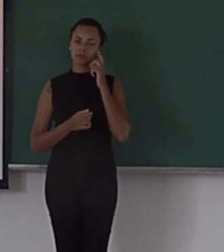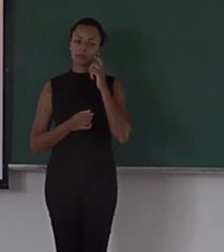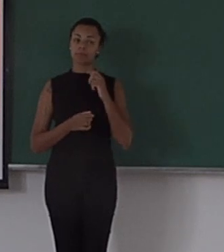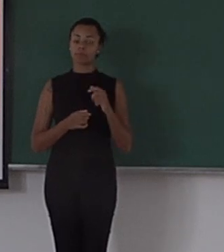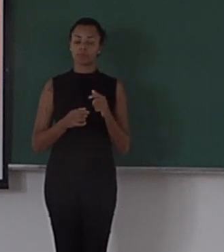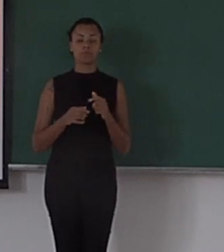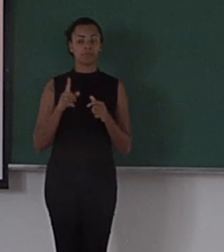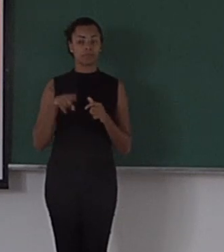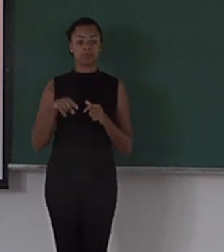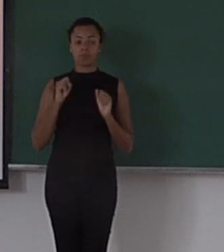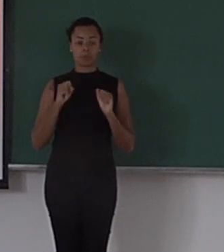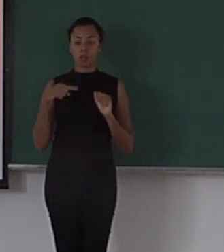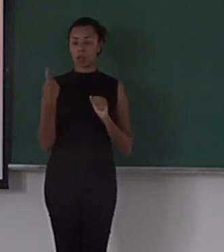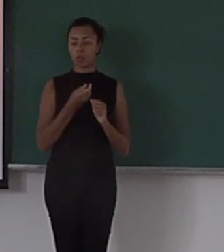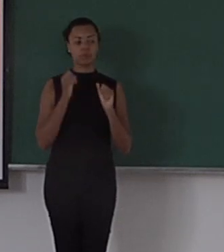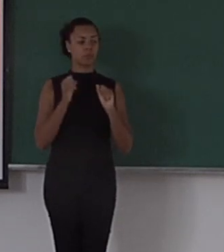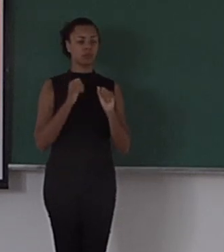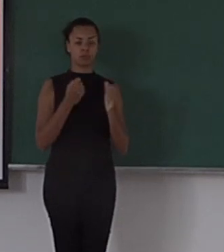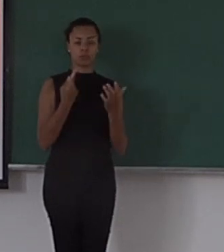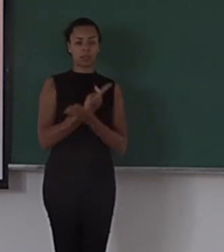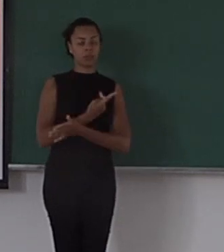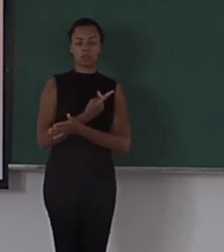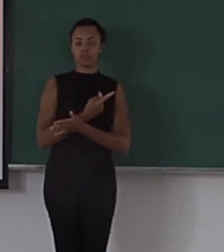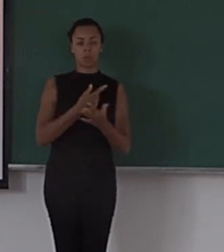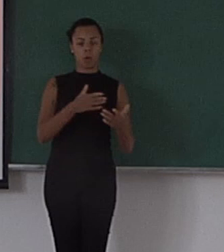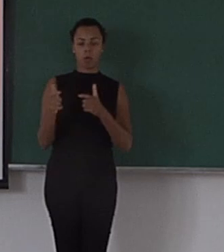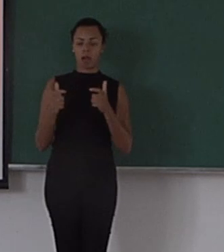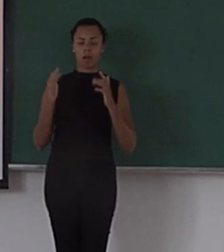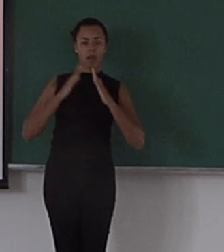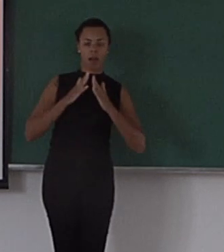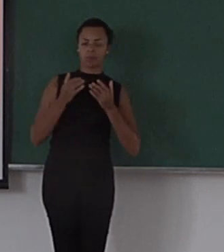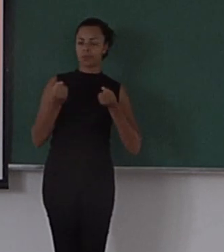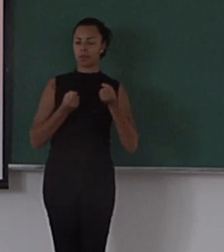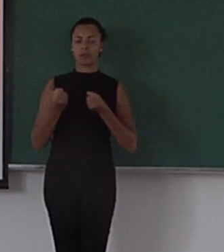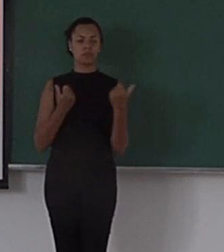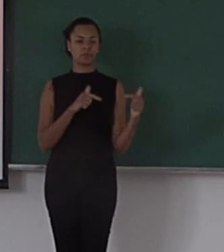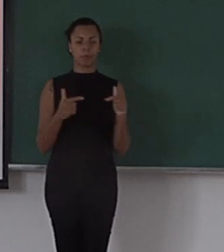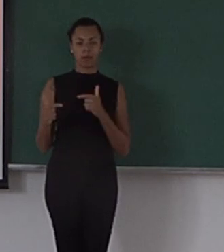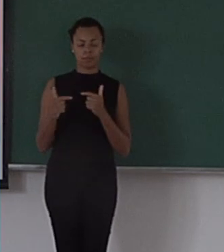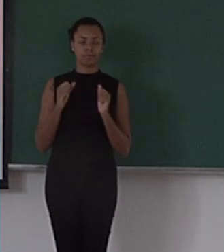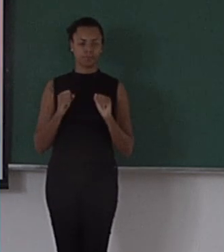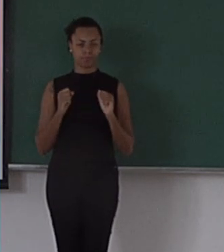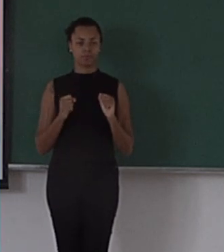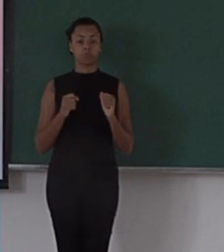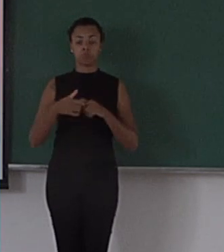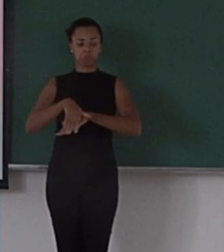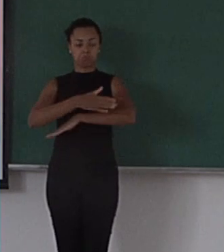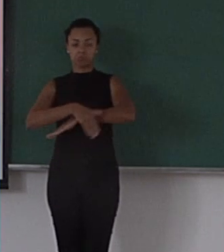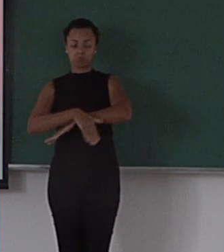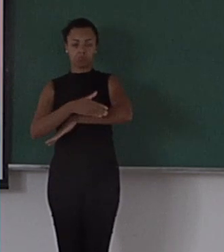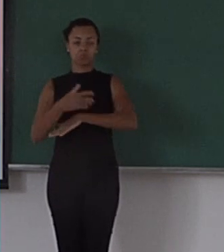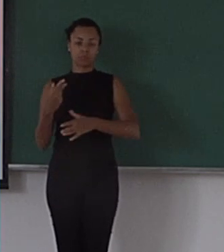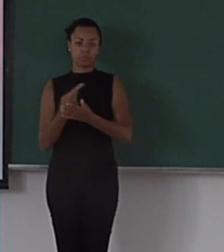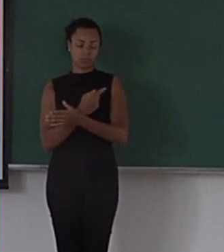muito grande em todo lugar, dentro da sua casa, no seu carro, no seu trabalho, né? Nas vias